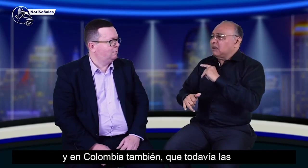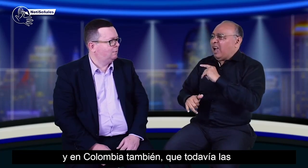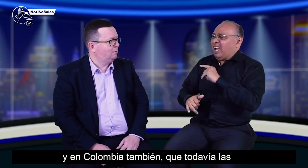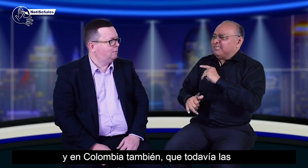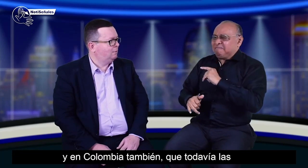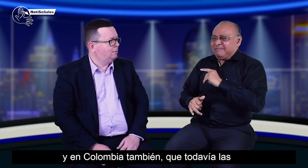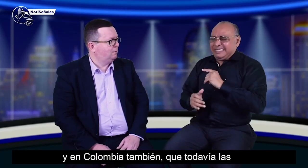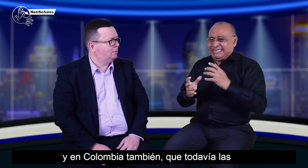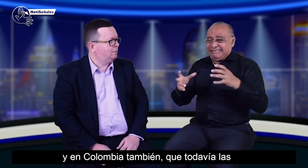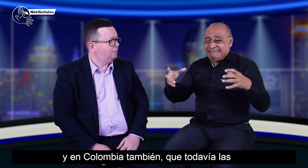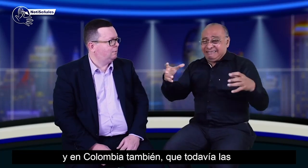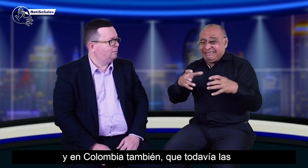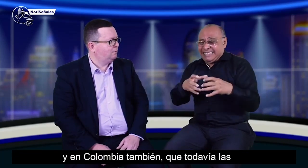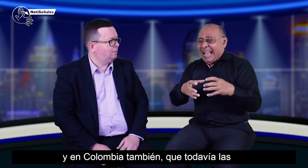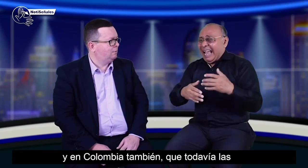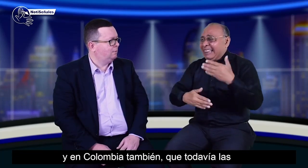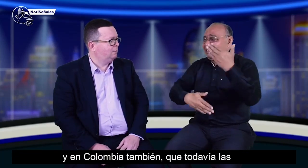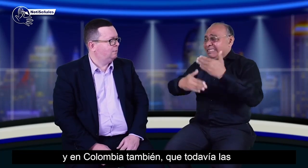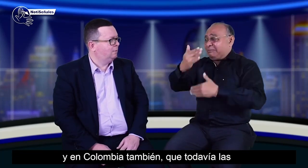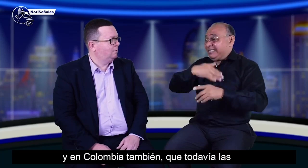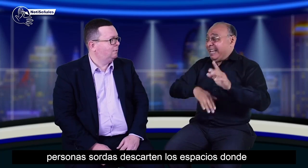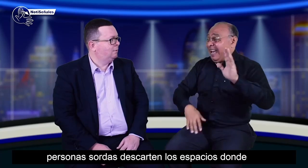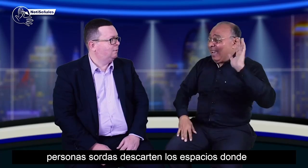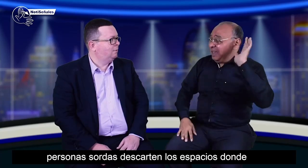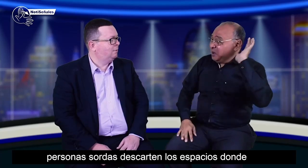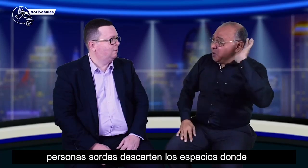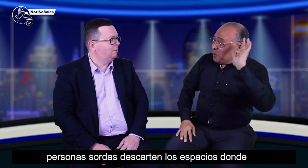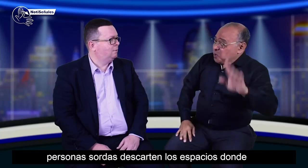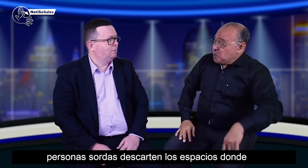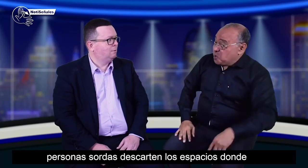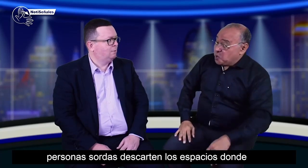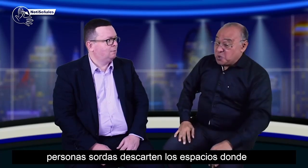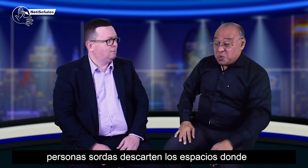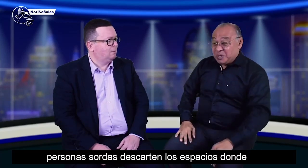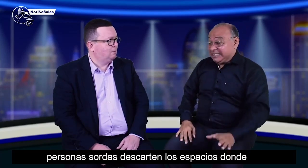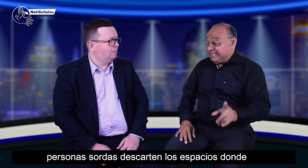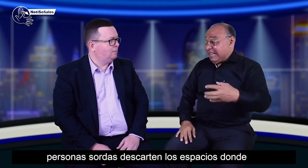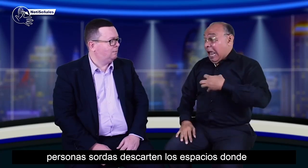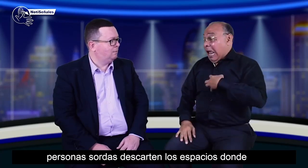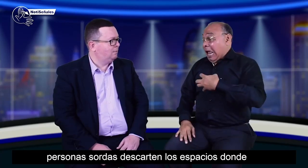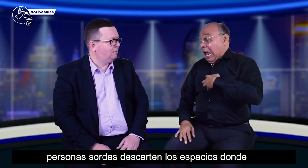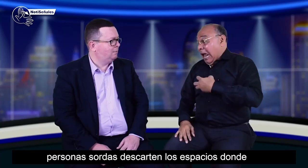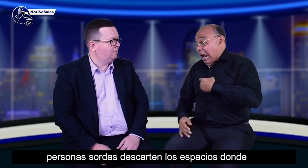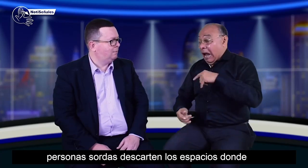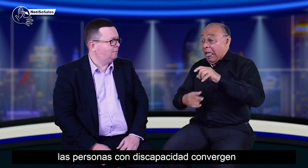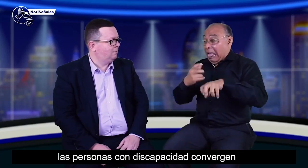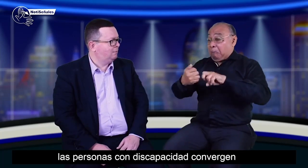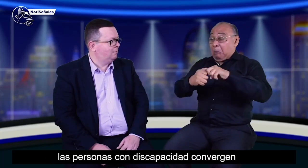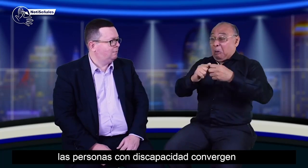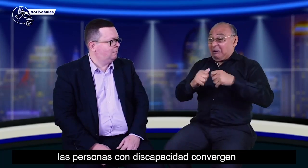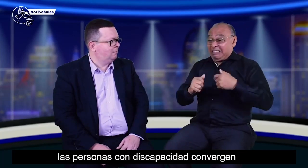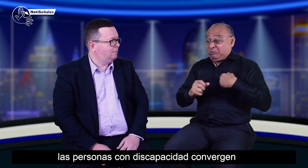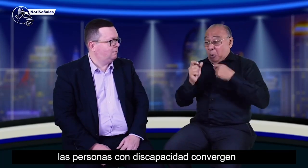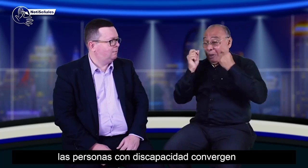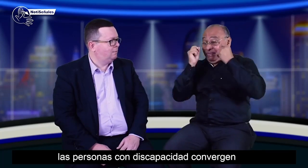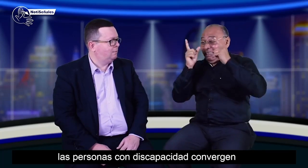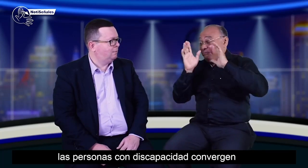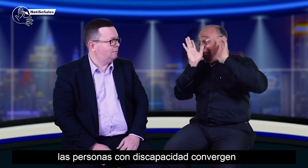y en Colombia también, que todavía las personas sordas descarten los espacios donde las personas con discapacidad